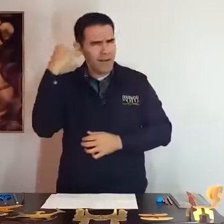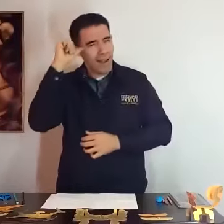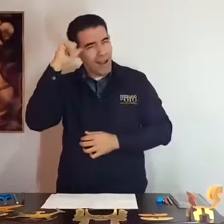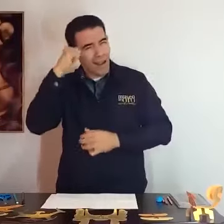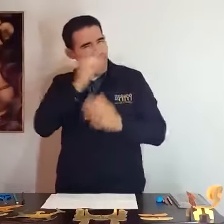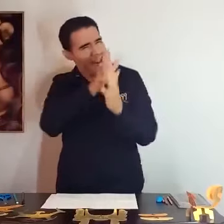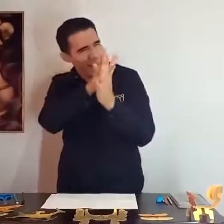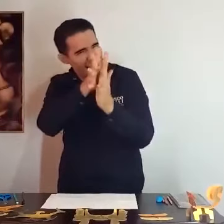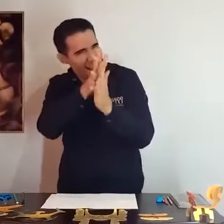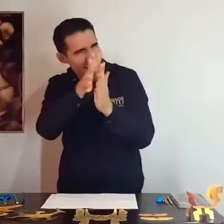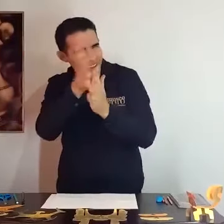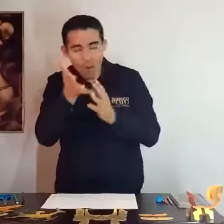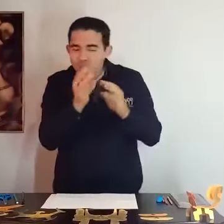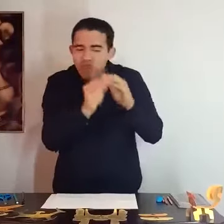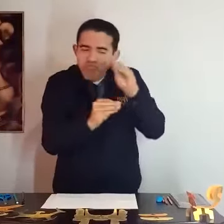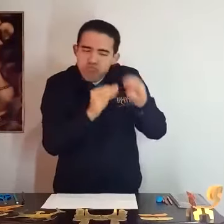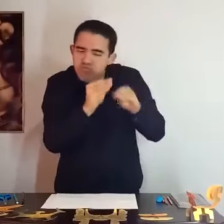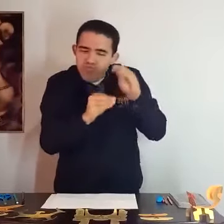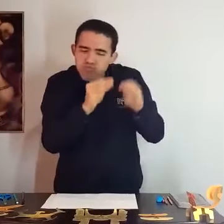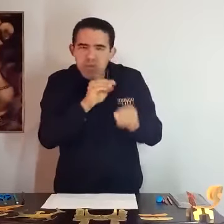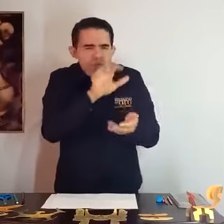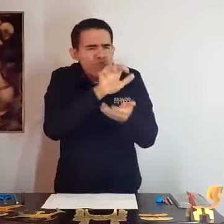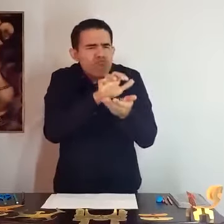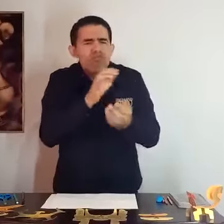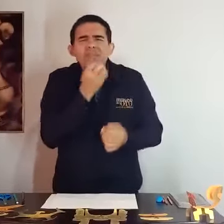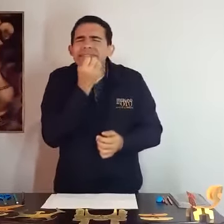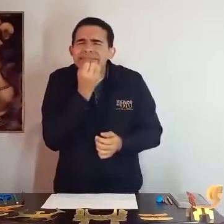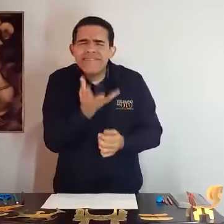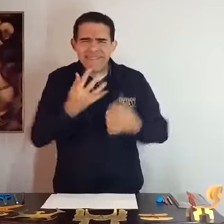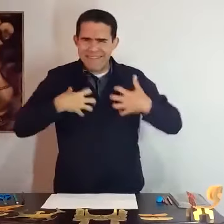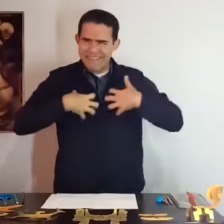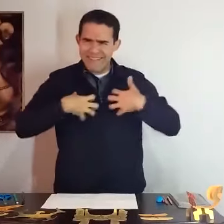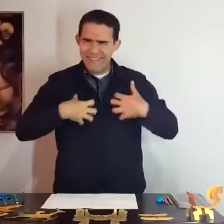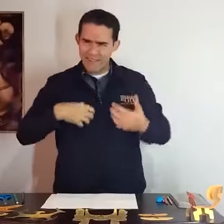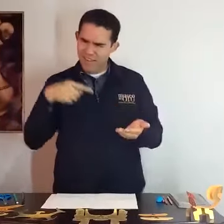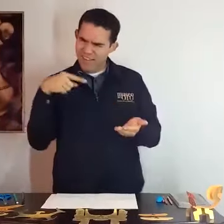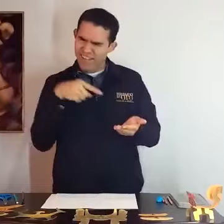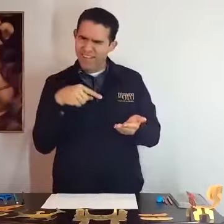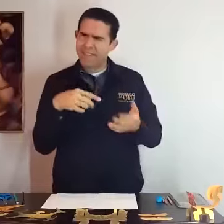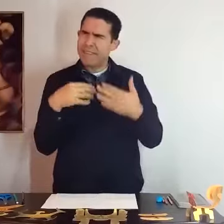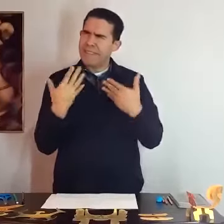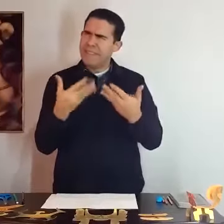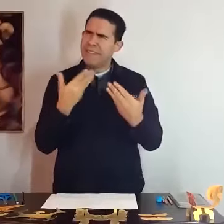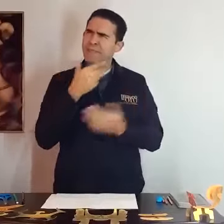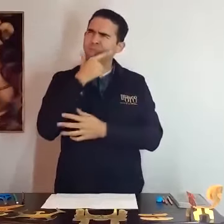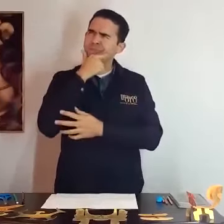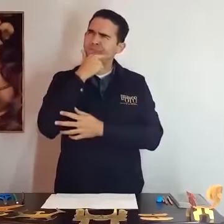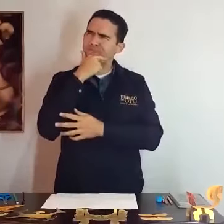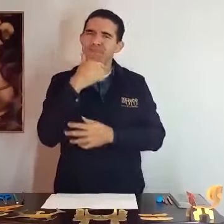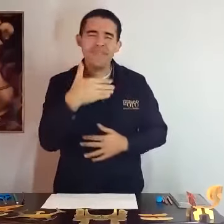¿Recuerdan que les anticipé que haríamos un animal pequeño y delicado? ¿De quién se trata?